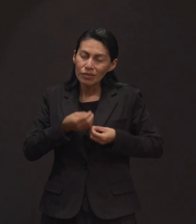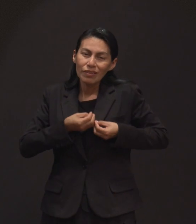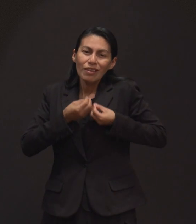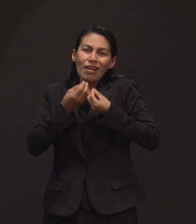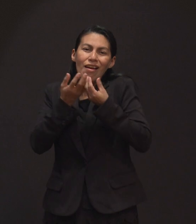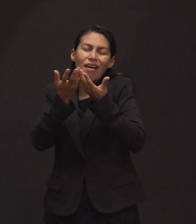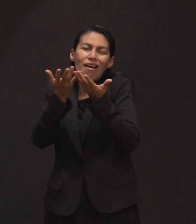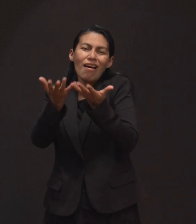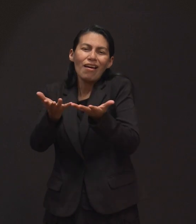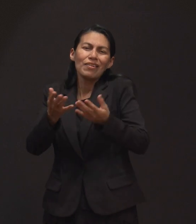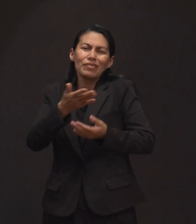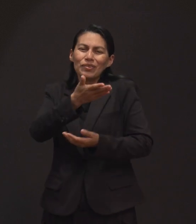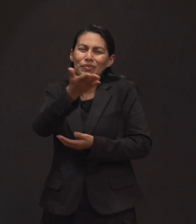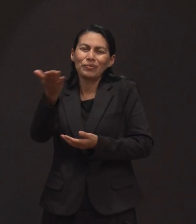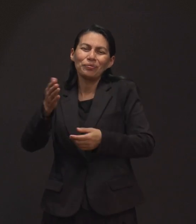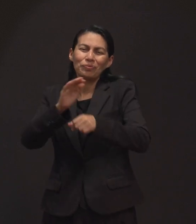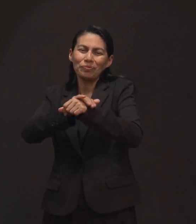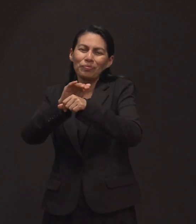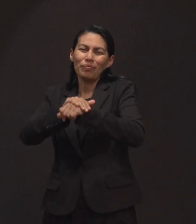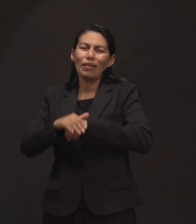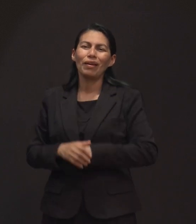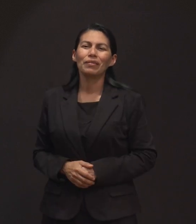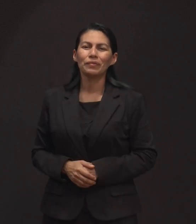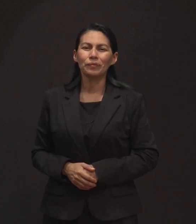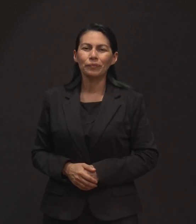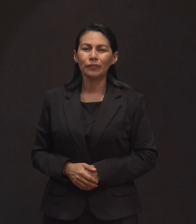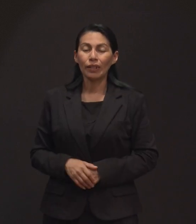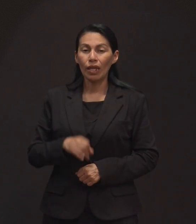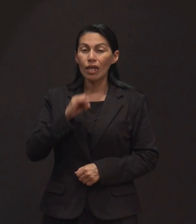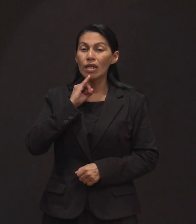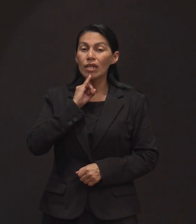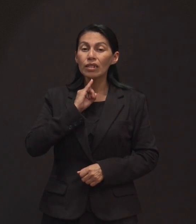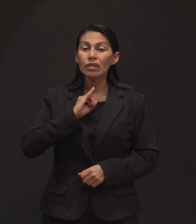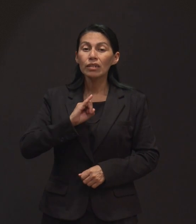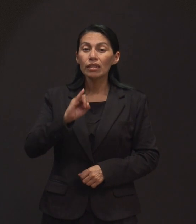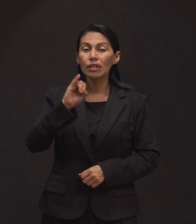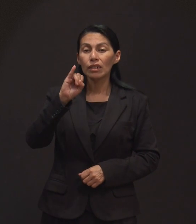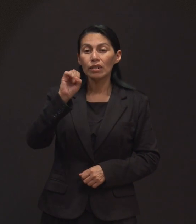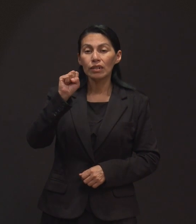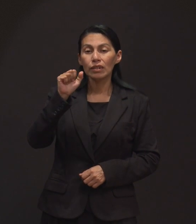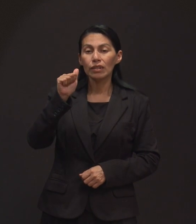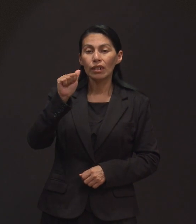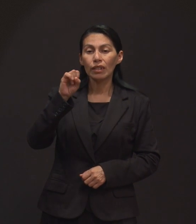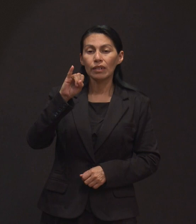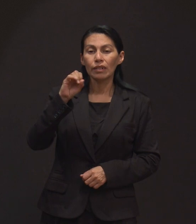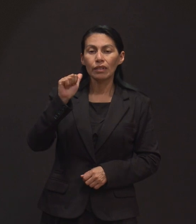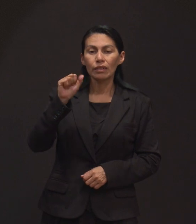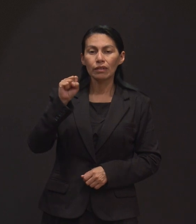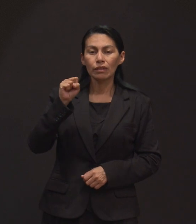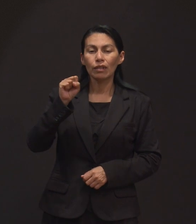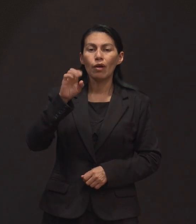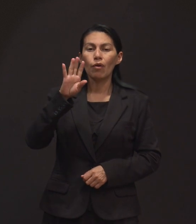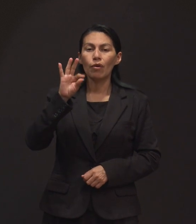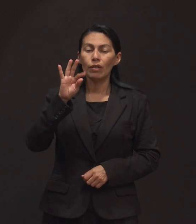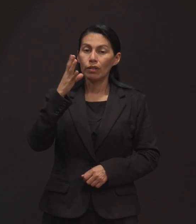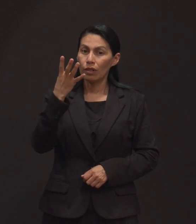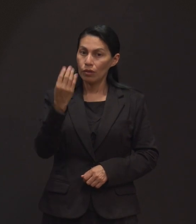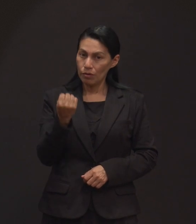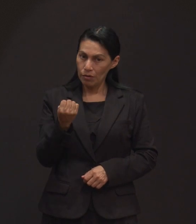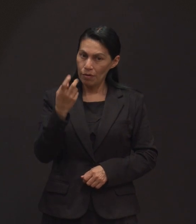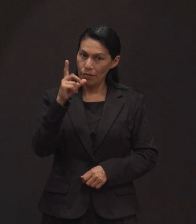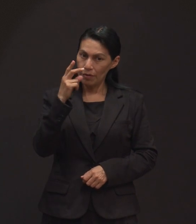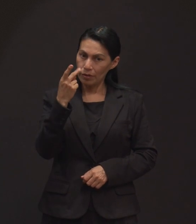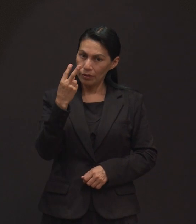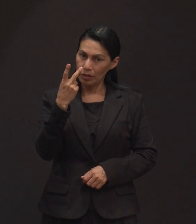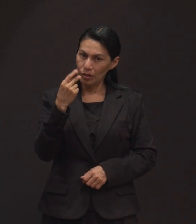corazón, para compartir con todos nuestros amigos y amigas? Es el de Isaías 49:25,